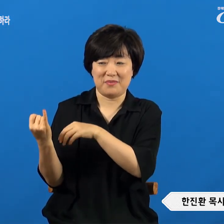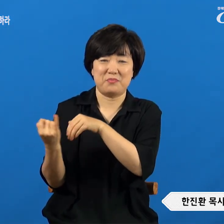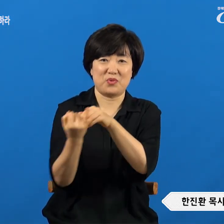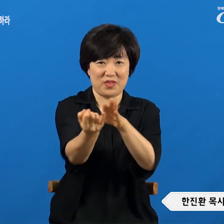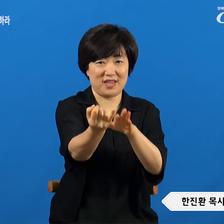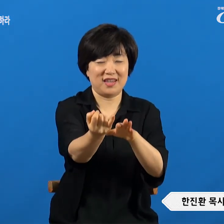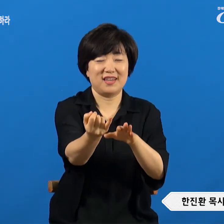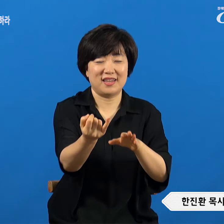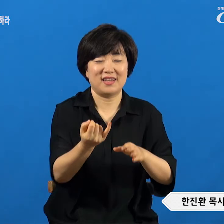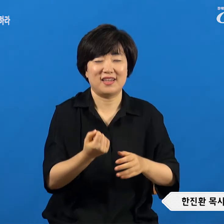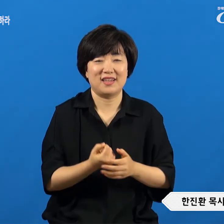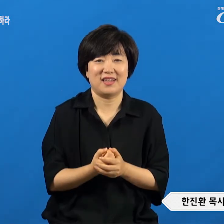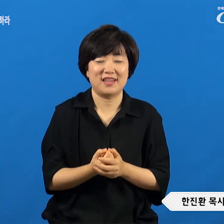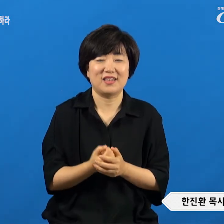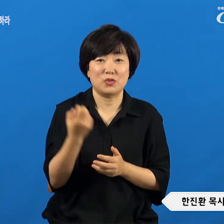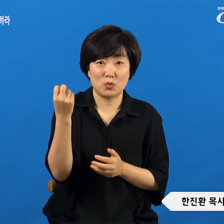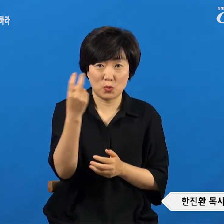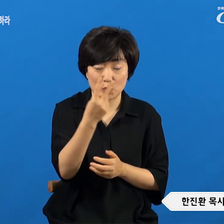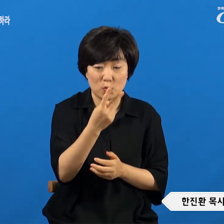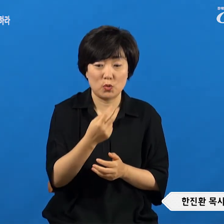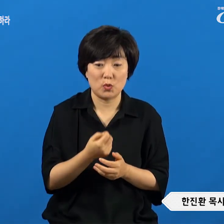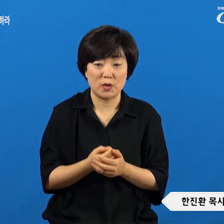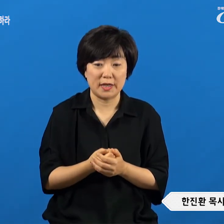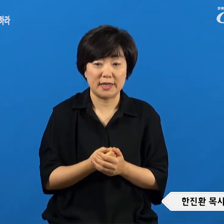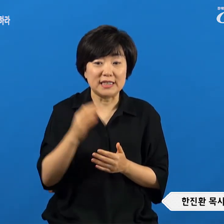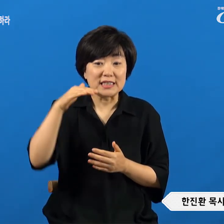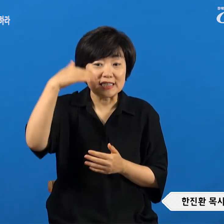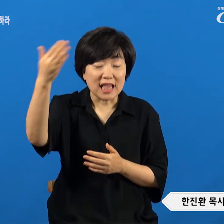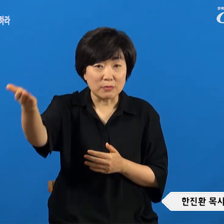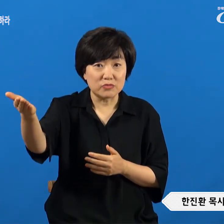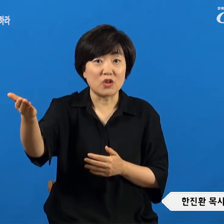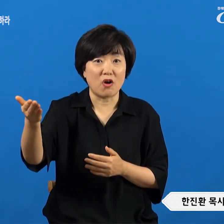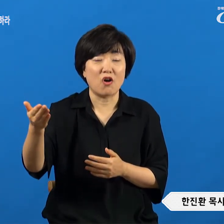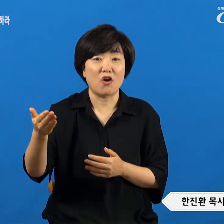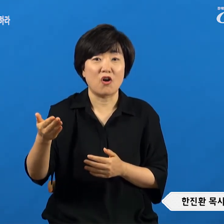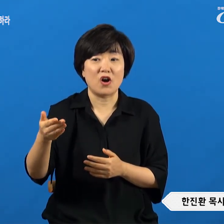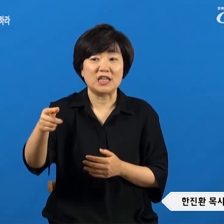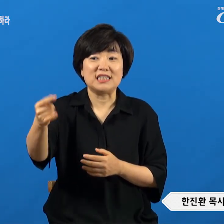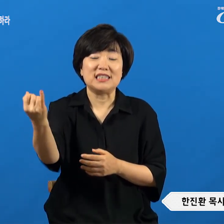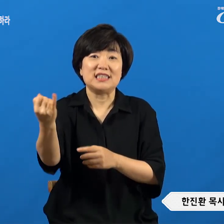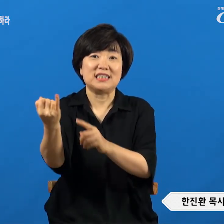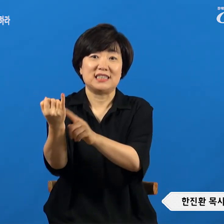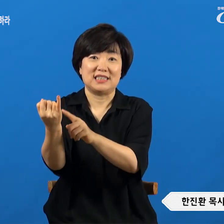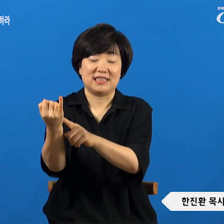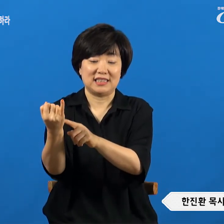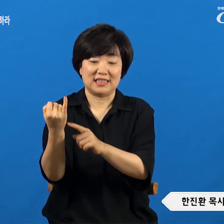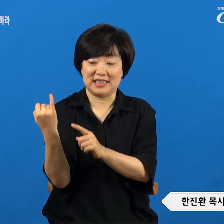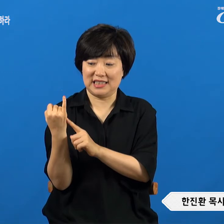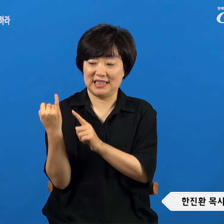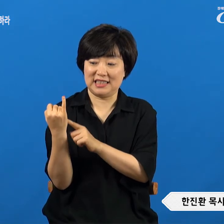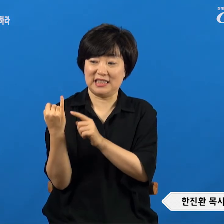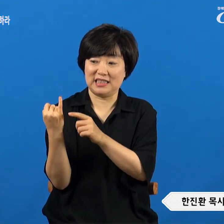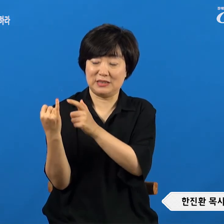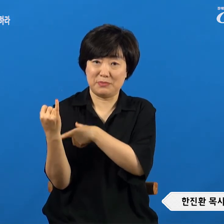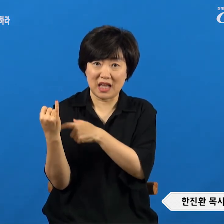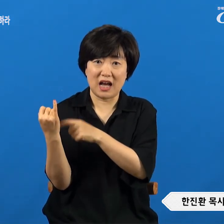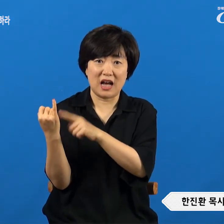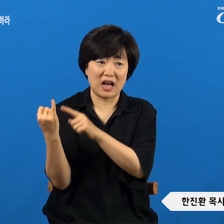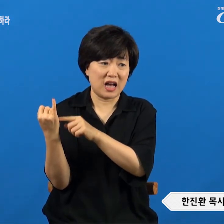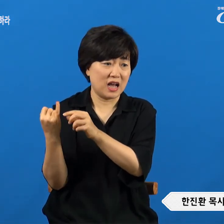그런데 그뿐만이 아니었습니다. 그 다음부터는 계속 그 집사님을 환난을 당한 사람에게로